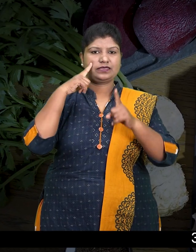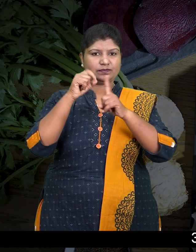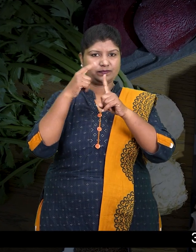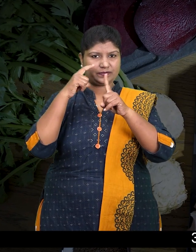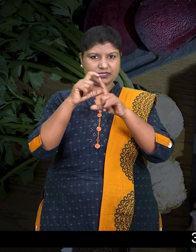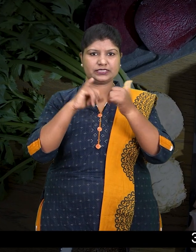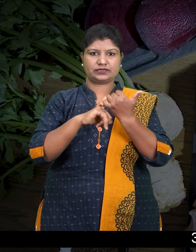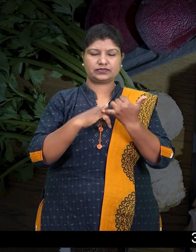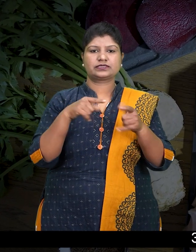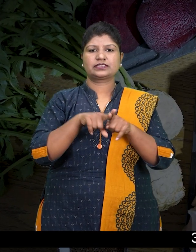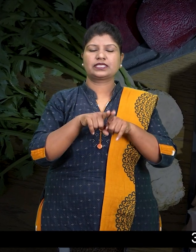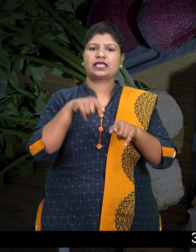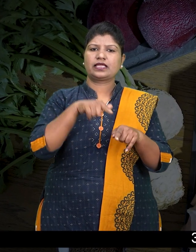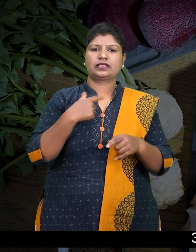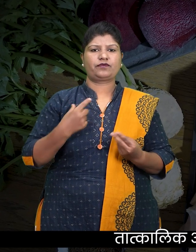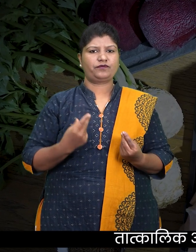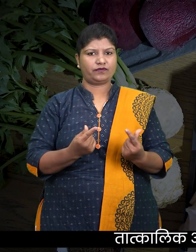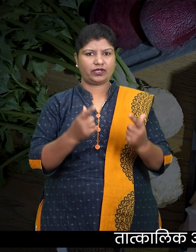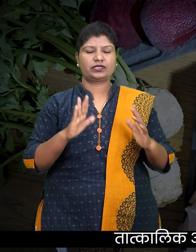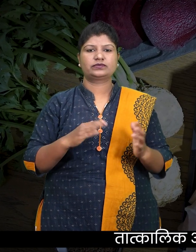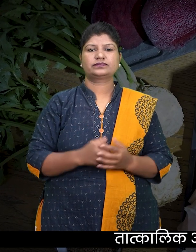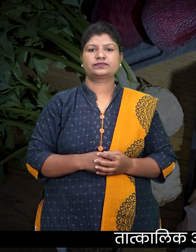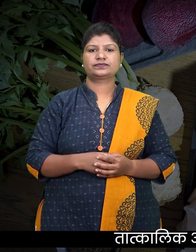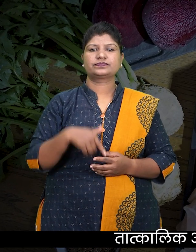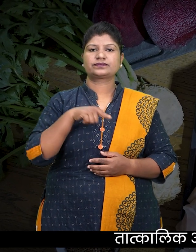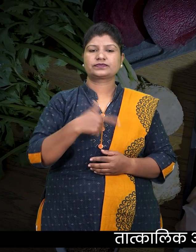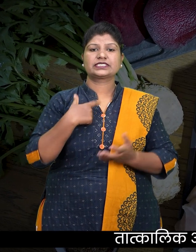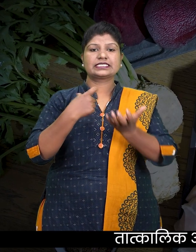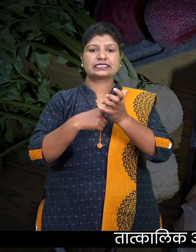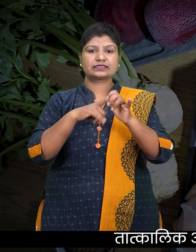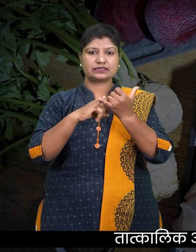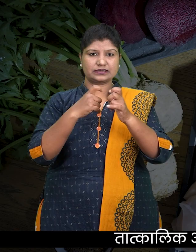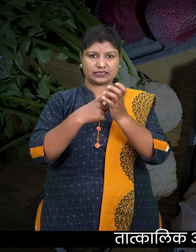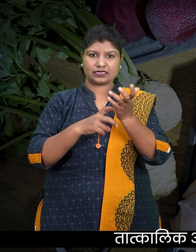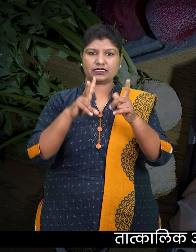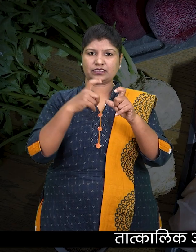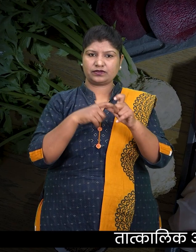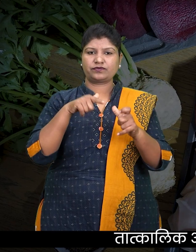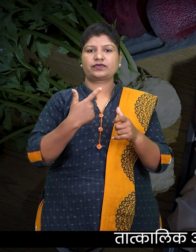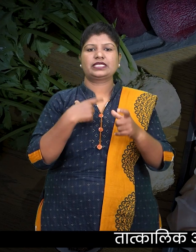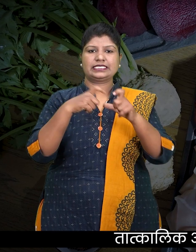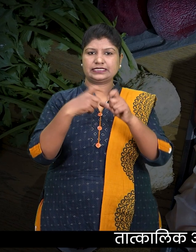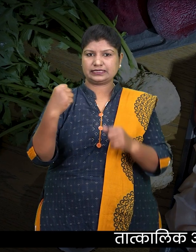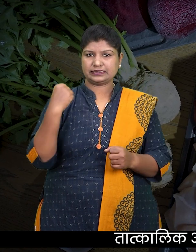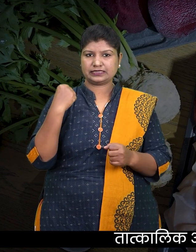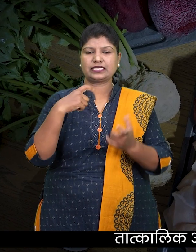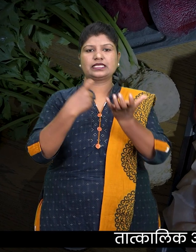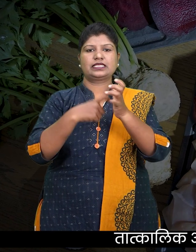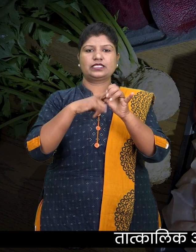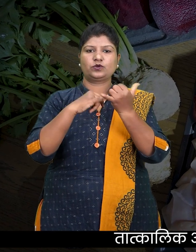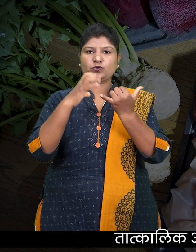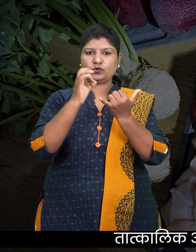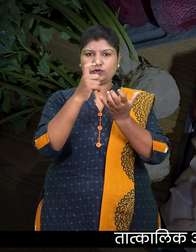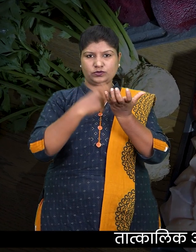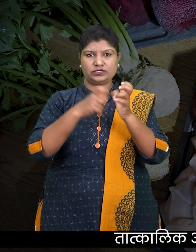और वसा की कार्यप्रणाली क्रमशः तात्कालिक और आरक्षित ऊर्जा संसाधनों के